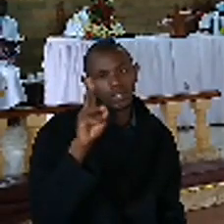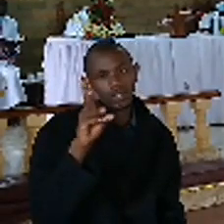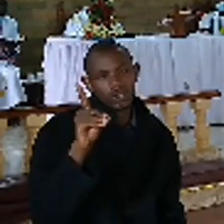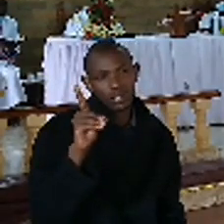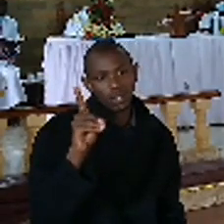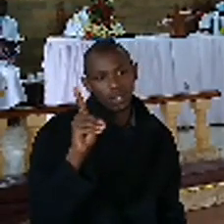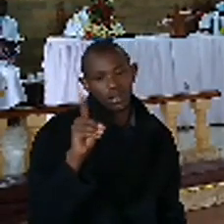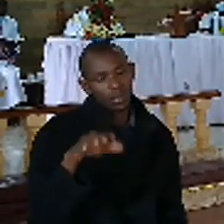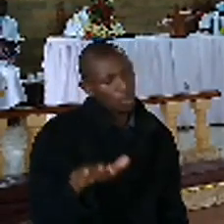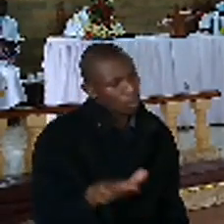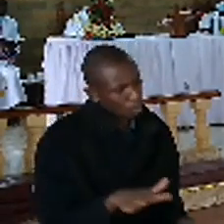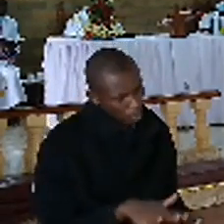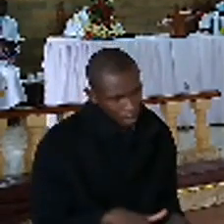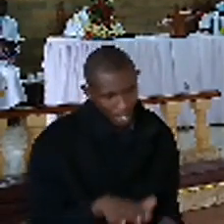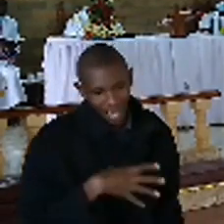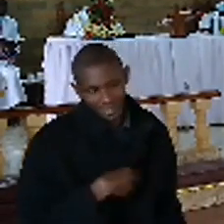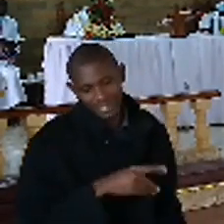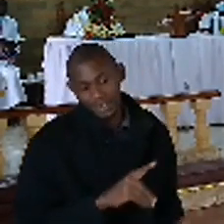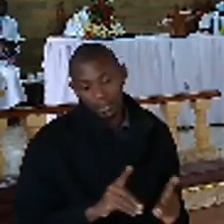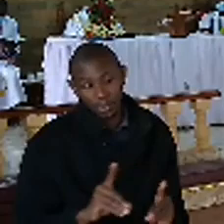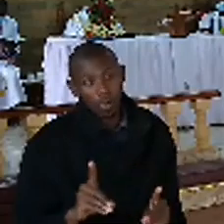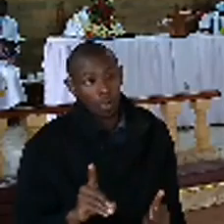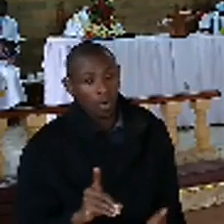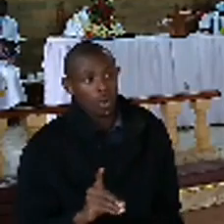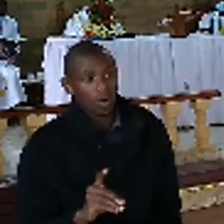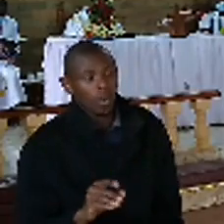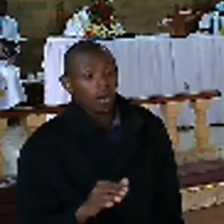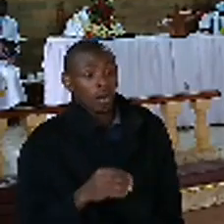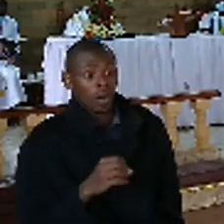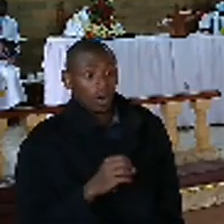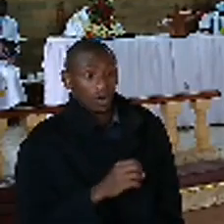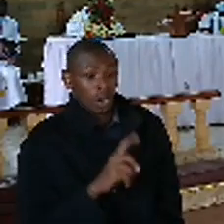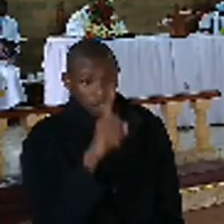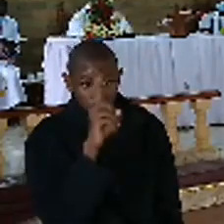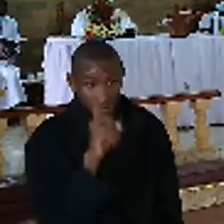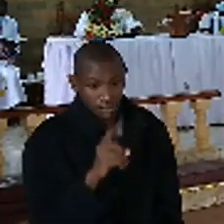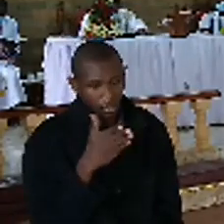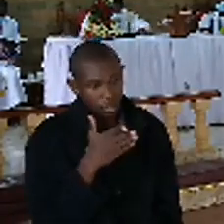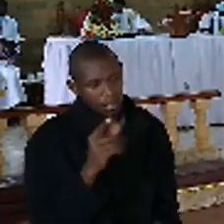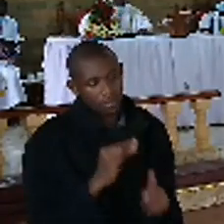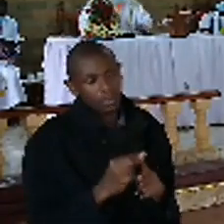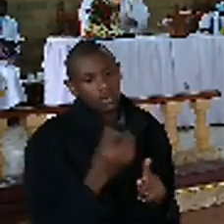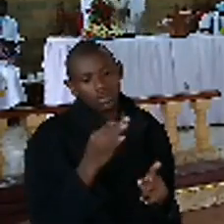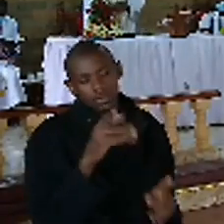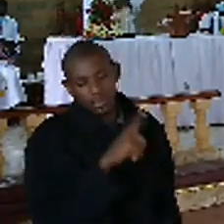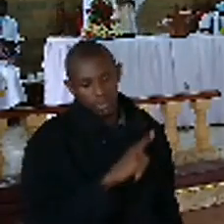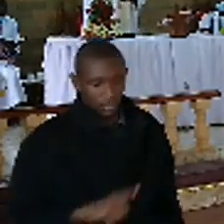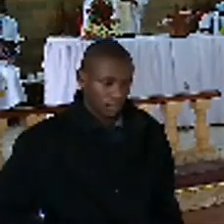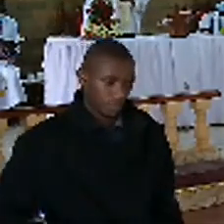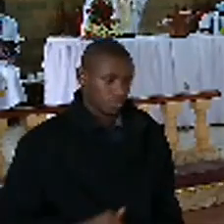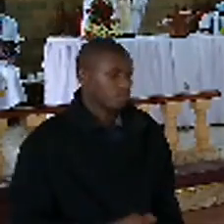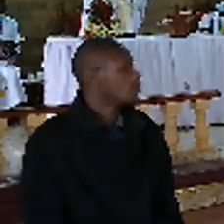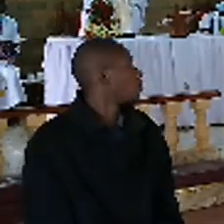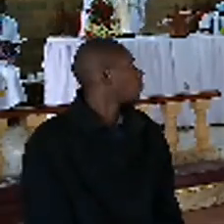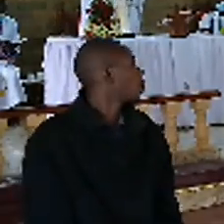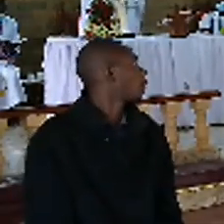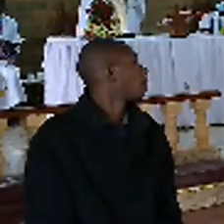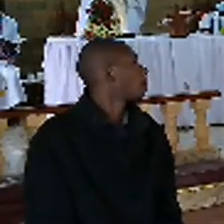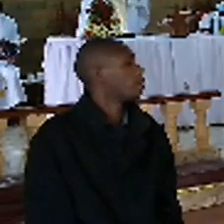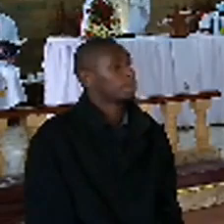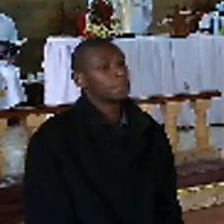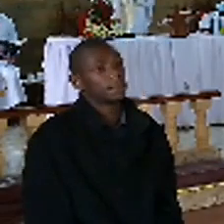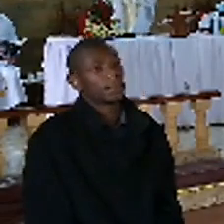makege ala muno na golosiao. Yeke nekio kiwo kia gai. Negado kwe ngai nikio